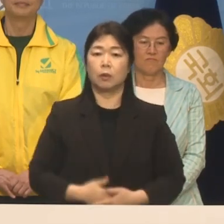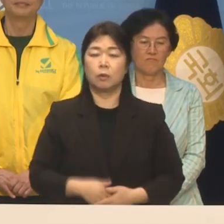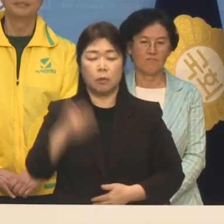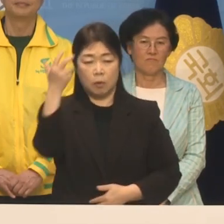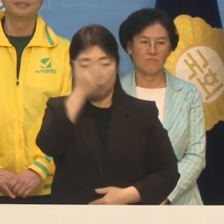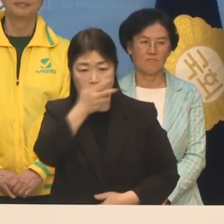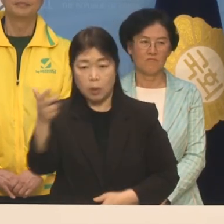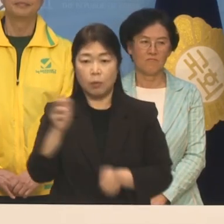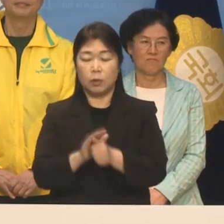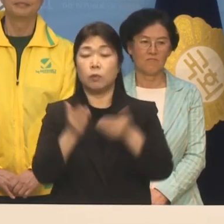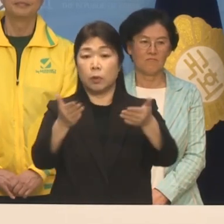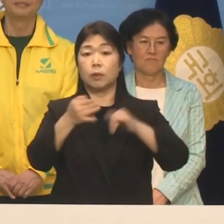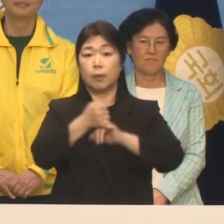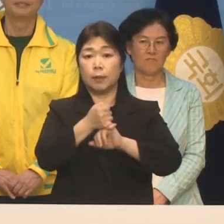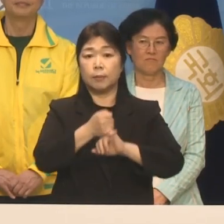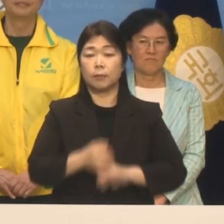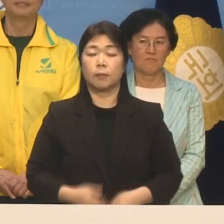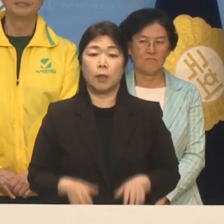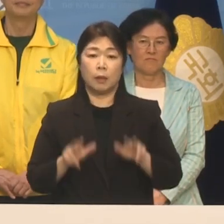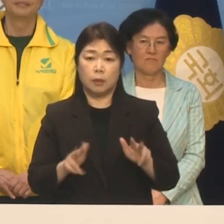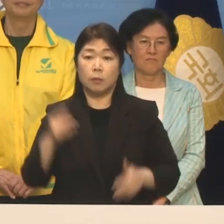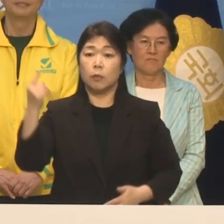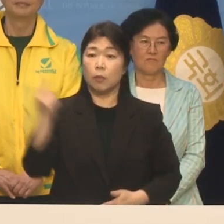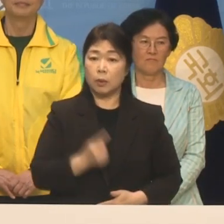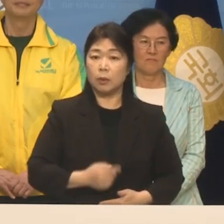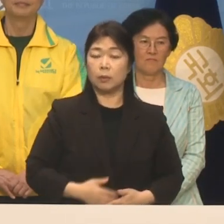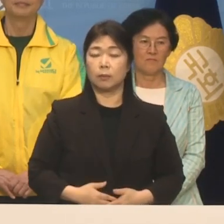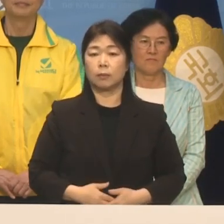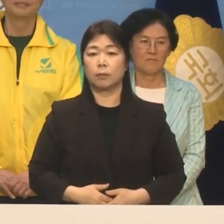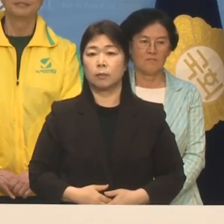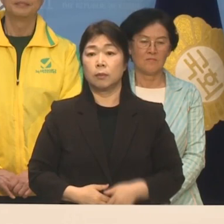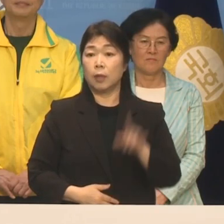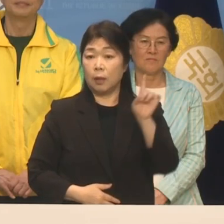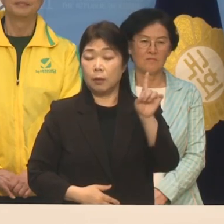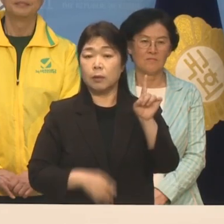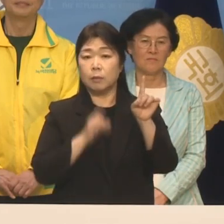후원하고 지원하겠습니다. 이 자리를 빌어서 하나